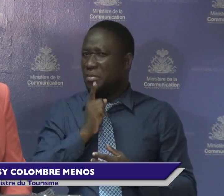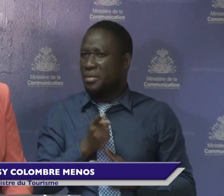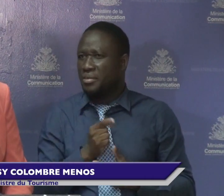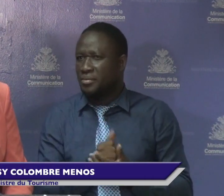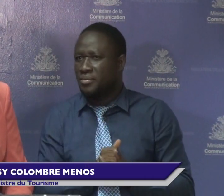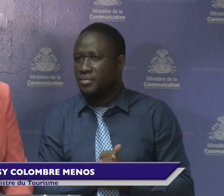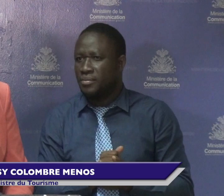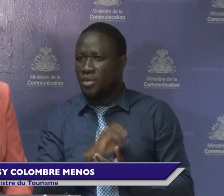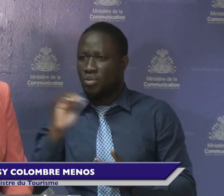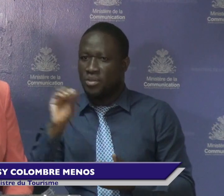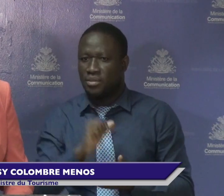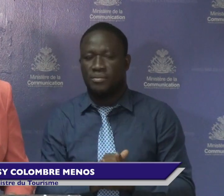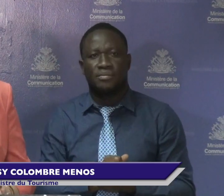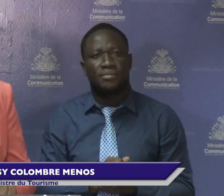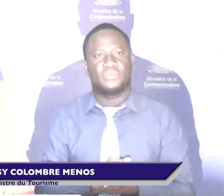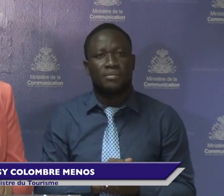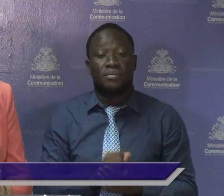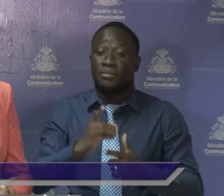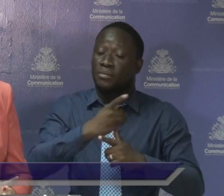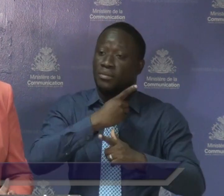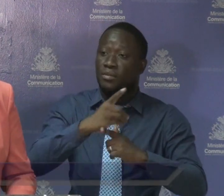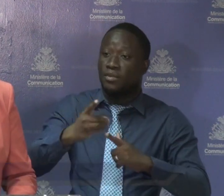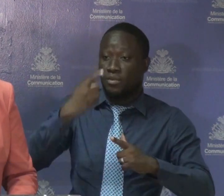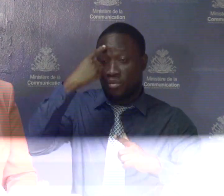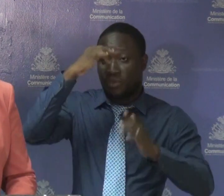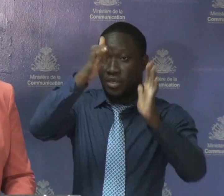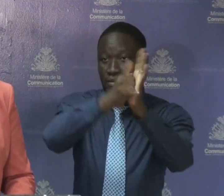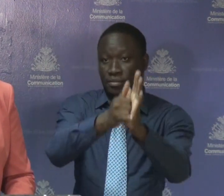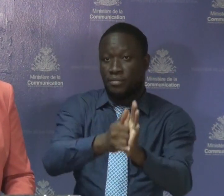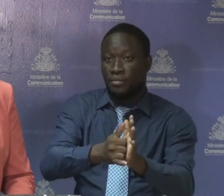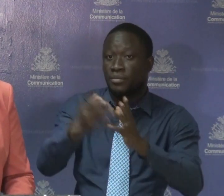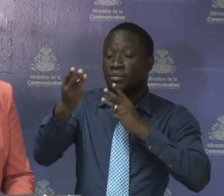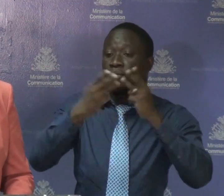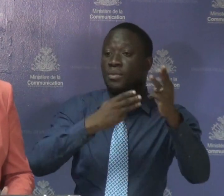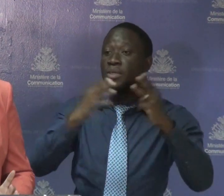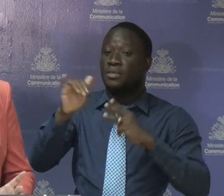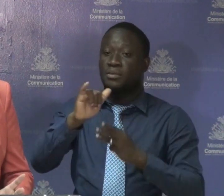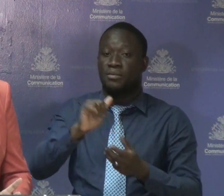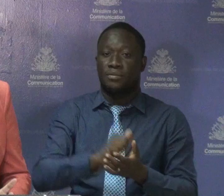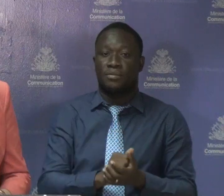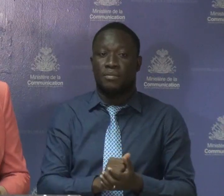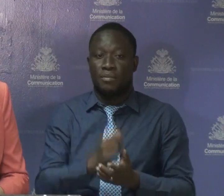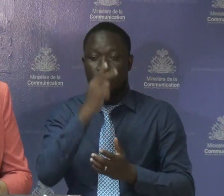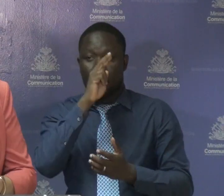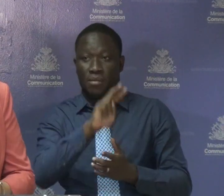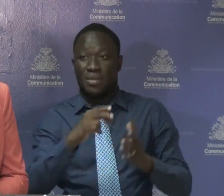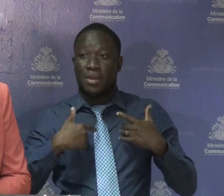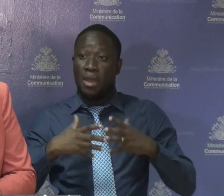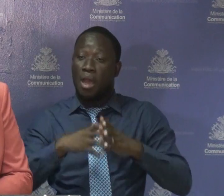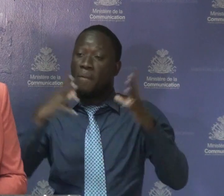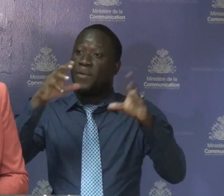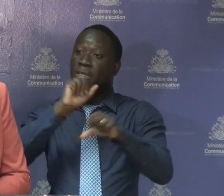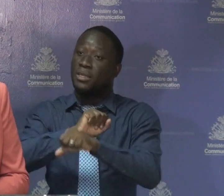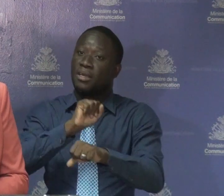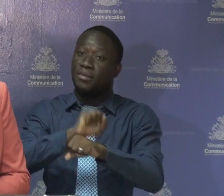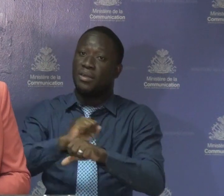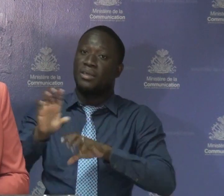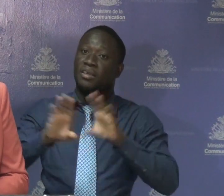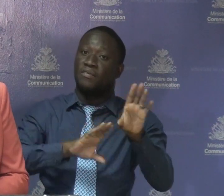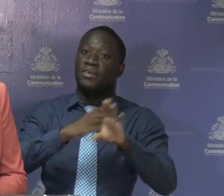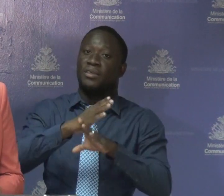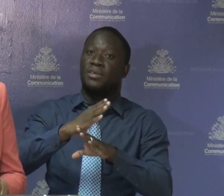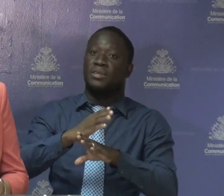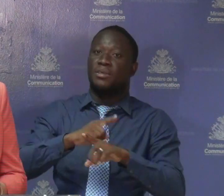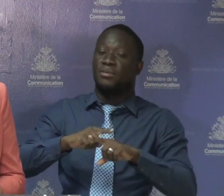départementale au niveau de l'ouest. Donc, de ce fait, ministère l'entour Ou regardez que il y a un pile de travail qui était réalisé,